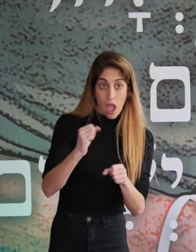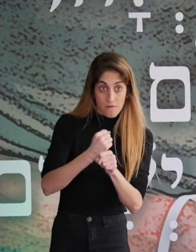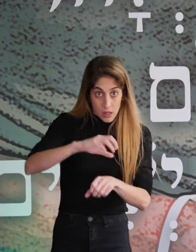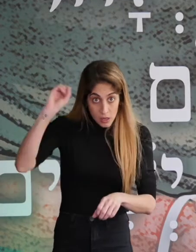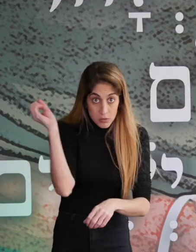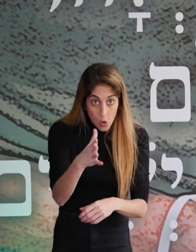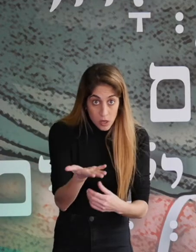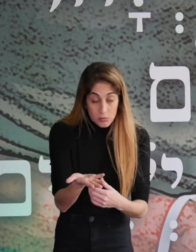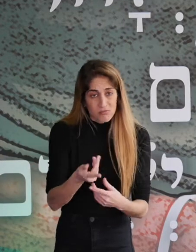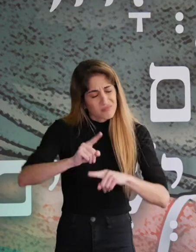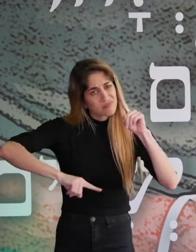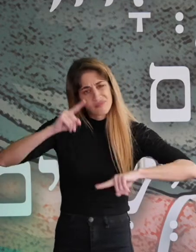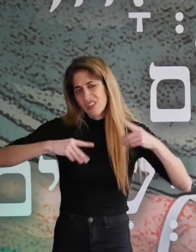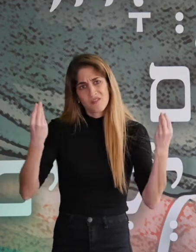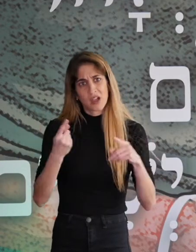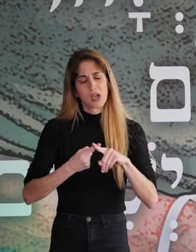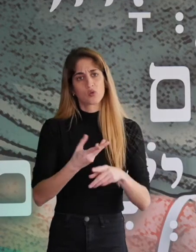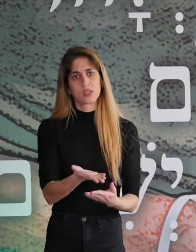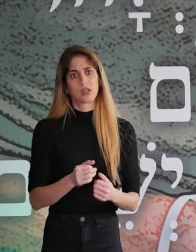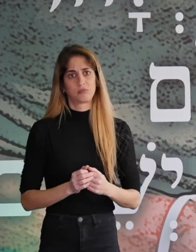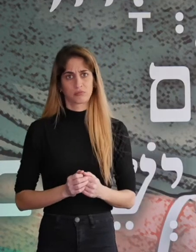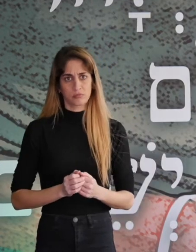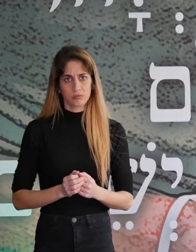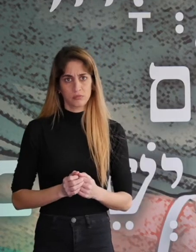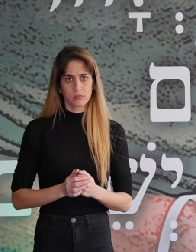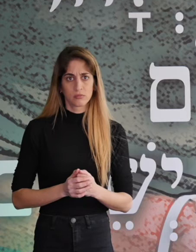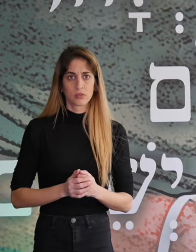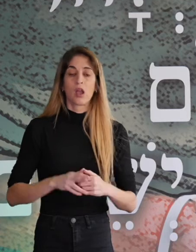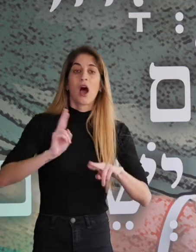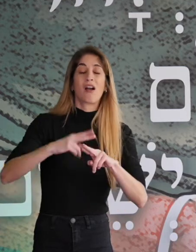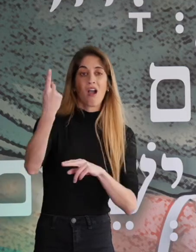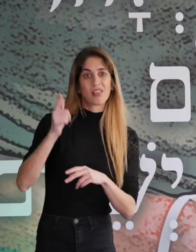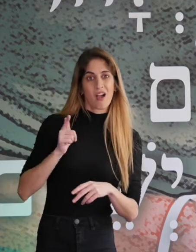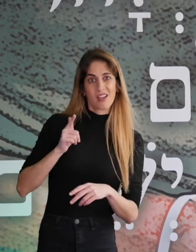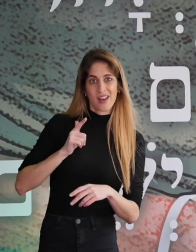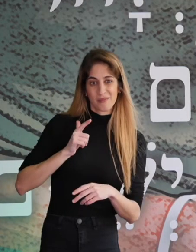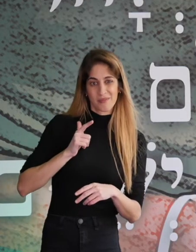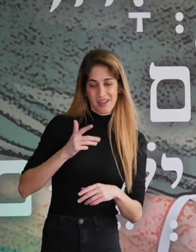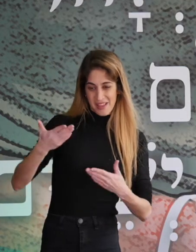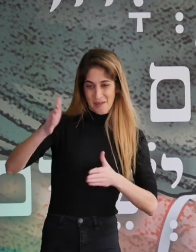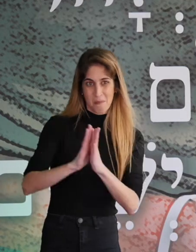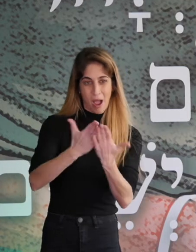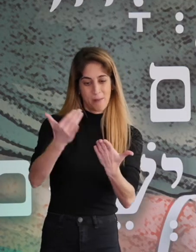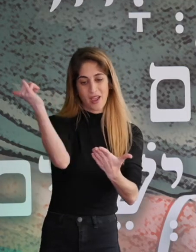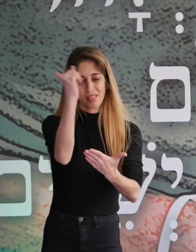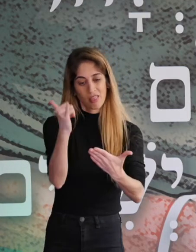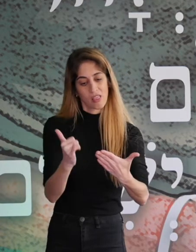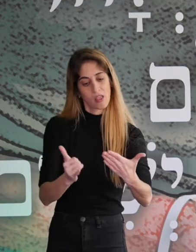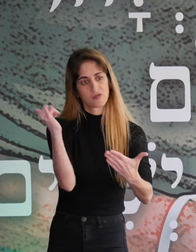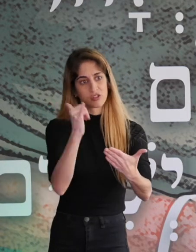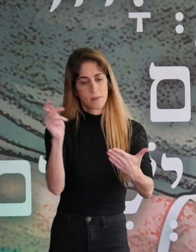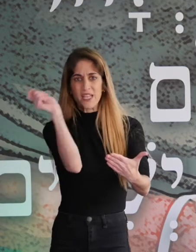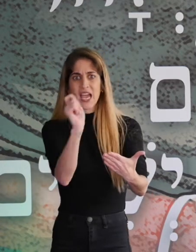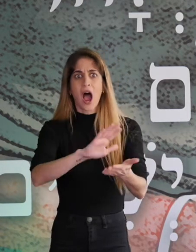אבנים וכל מיני דברים בסגנון הזה. ואז אחד החיילים היה מסרטט במחברת את מבנה הבית.